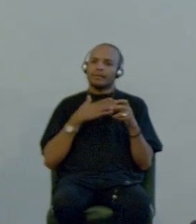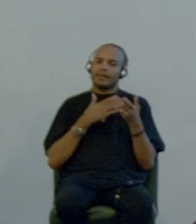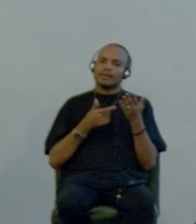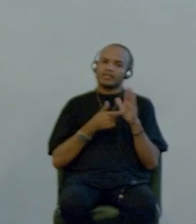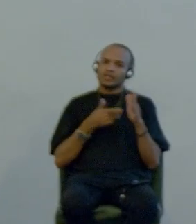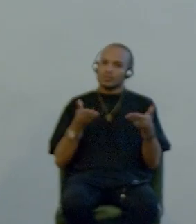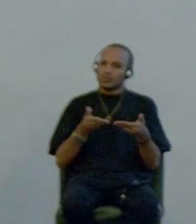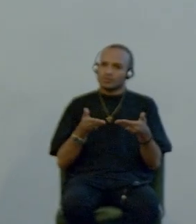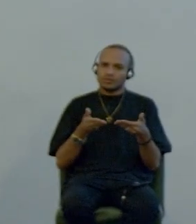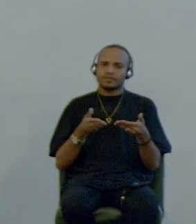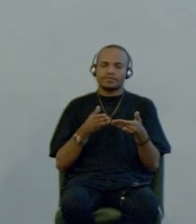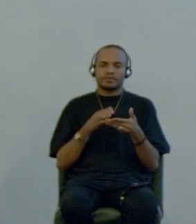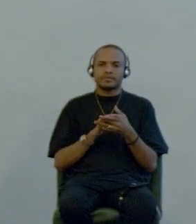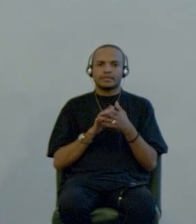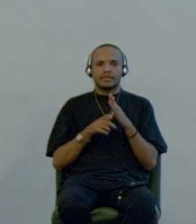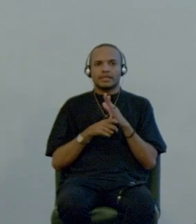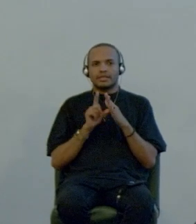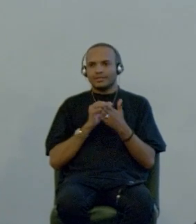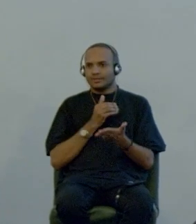remercier, avant de commencer, l'Institut